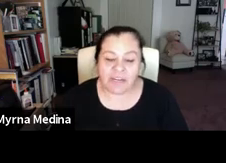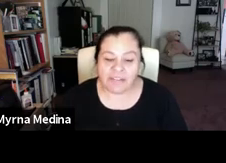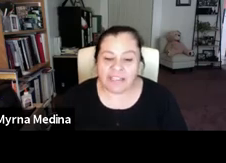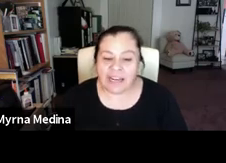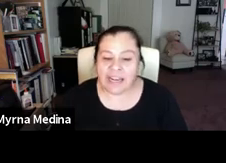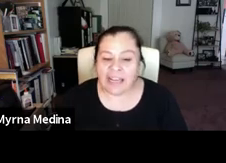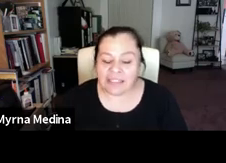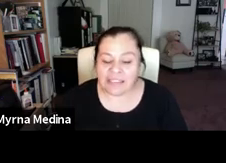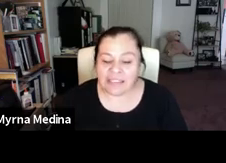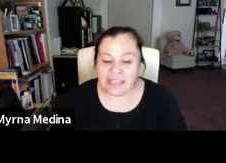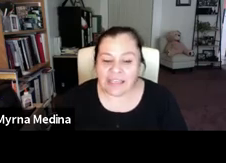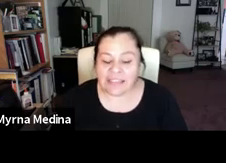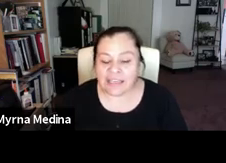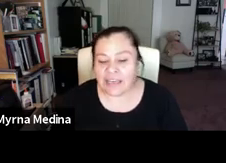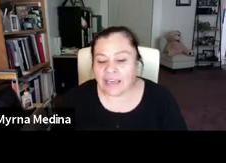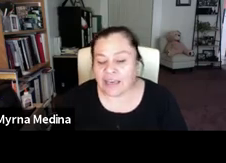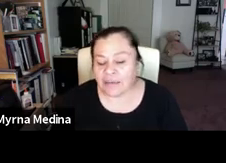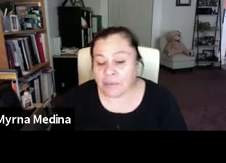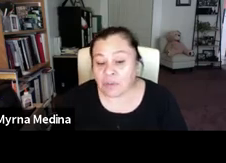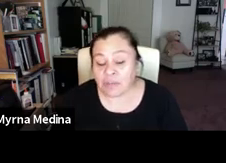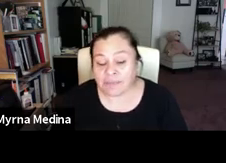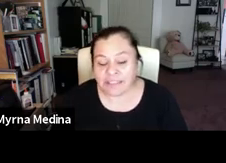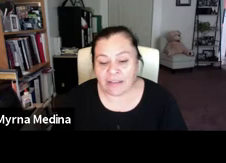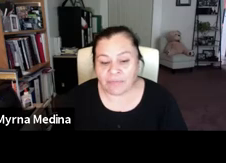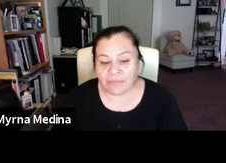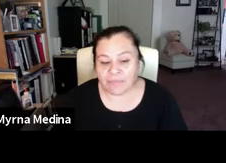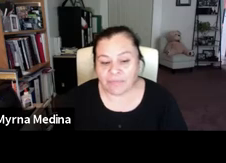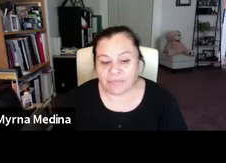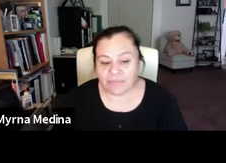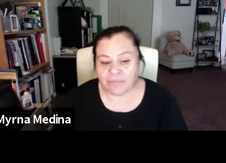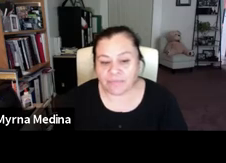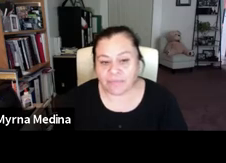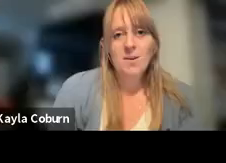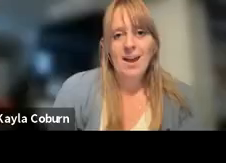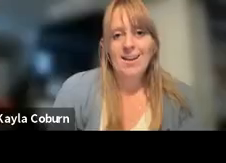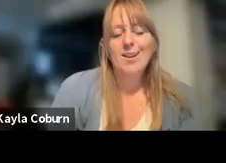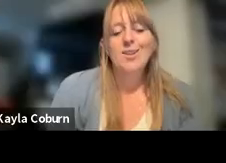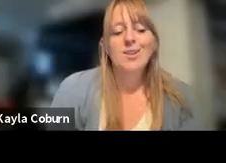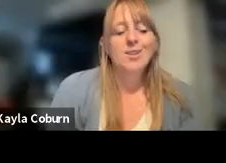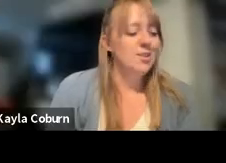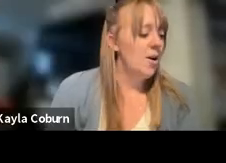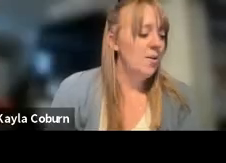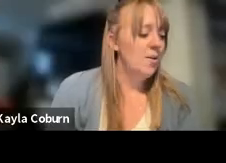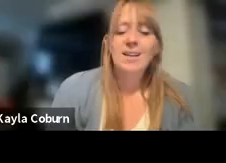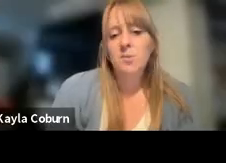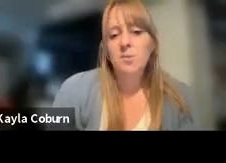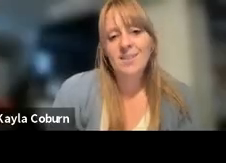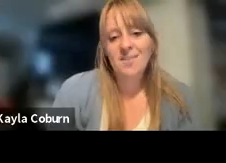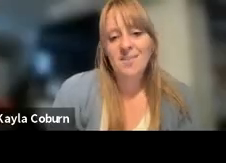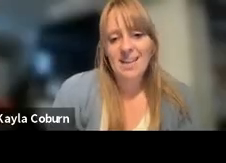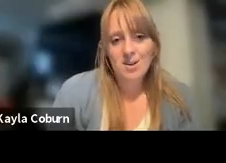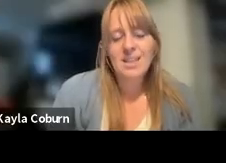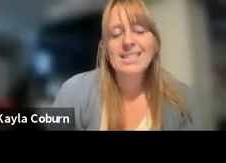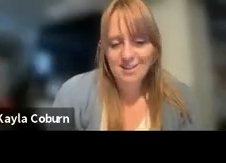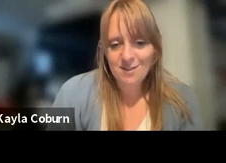vamos a revisar las señas que vimos el mes pasado. Okay. So this